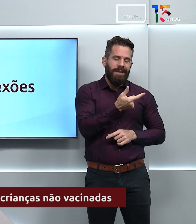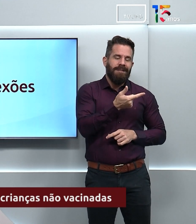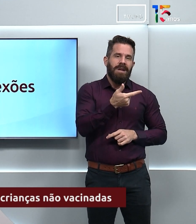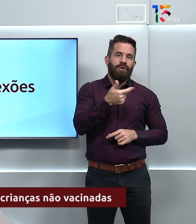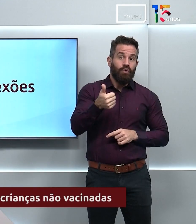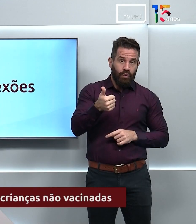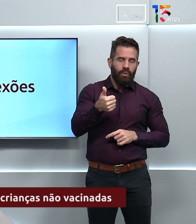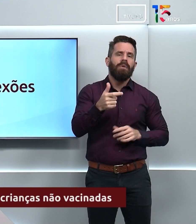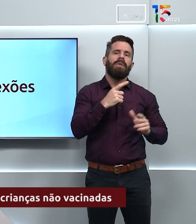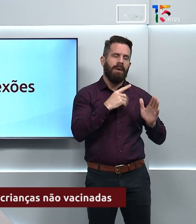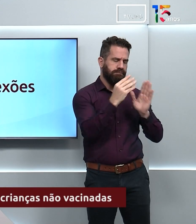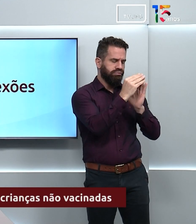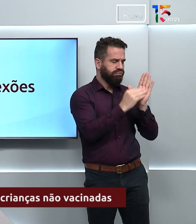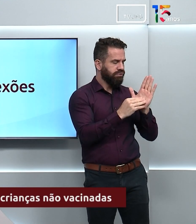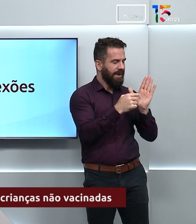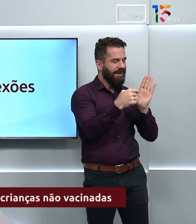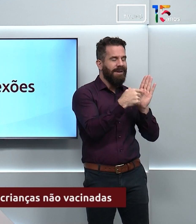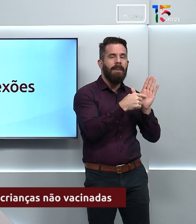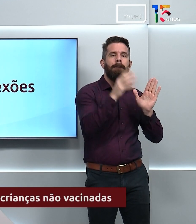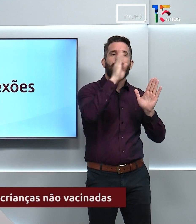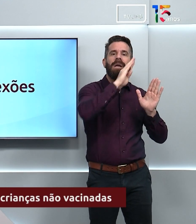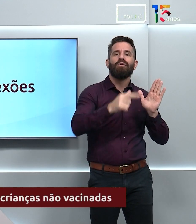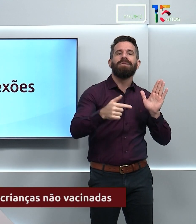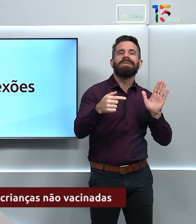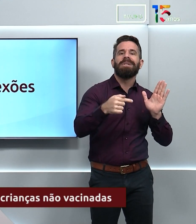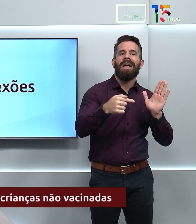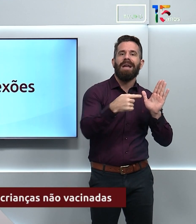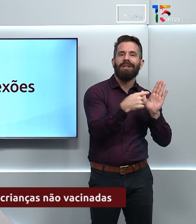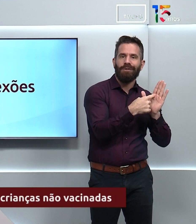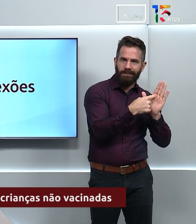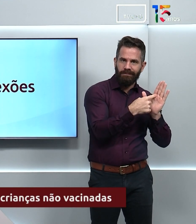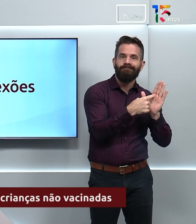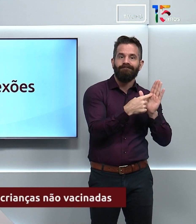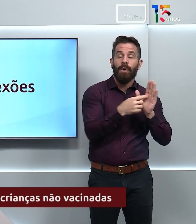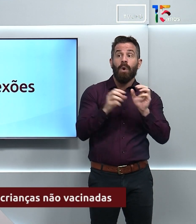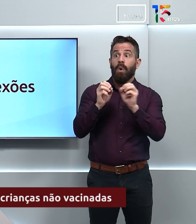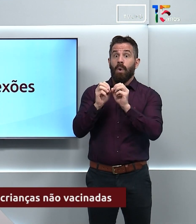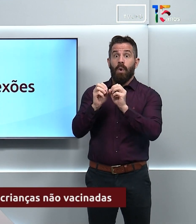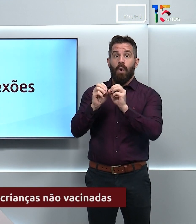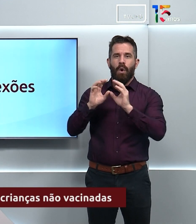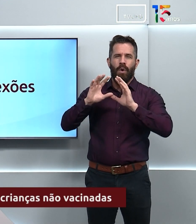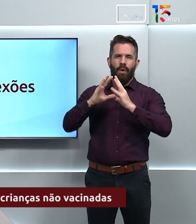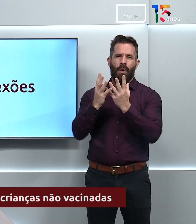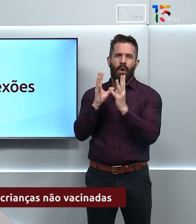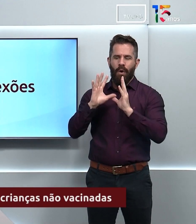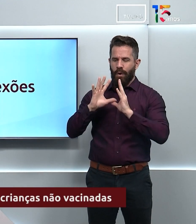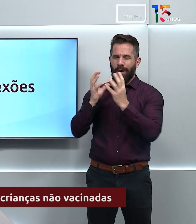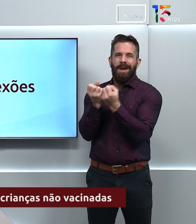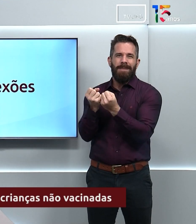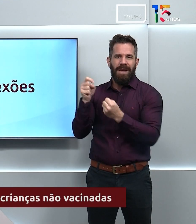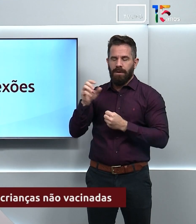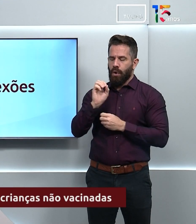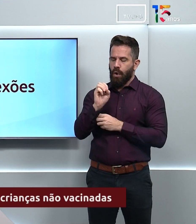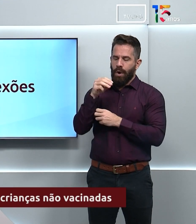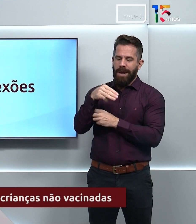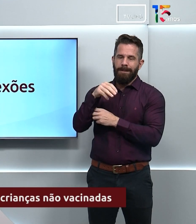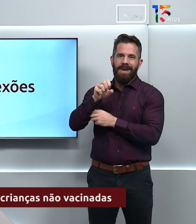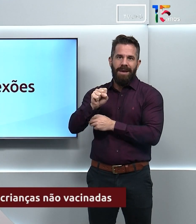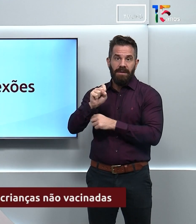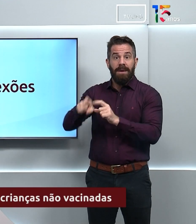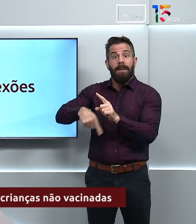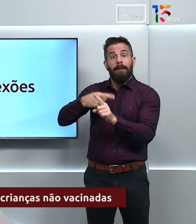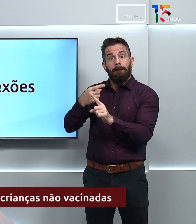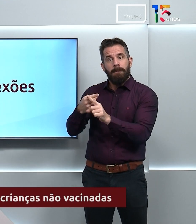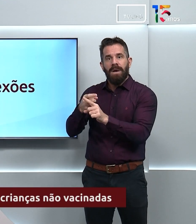informação positiva foi divulgada pela Organização Mundial da Saúde, a OMS, junto do Unicef, que é o Fundo das